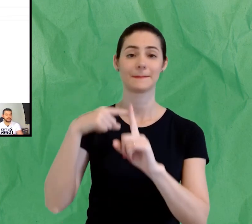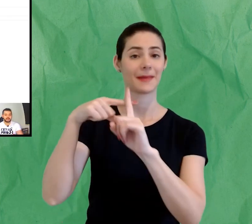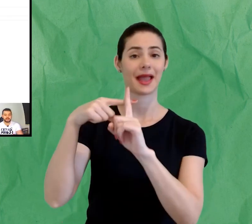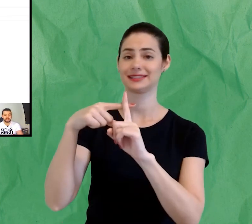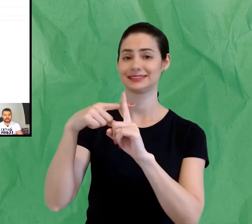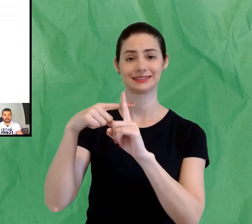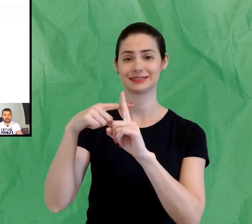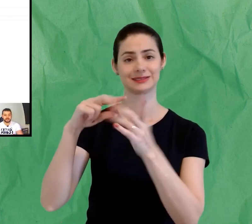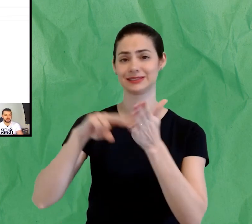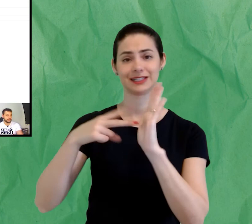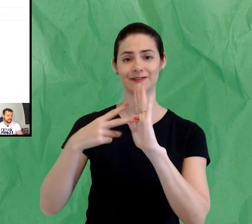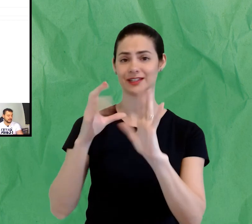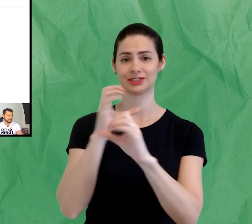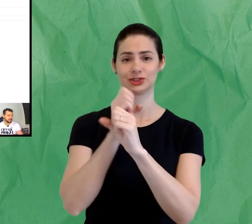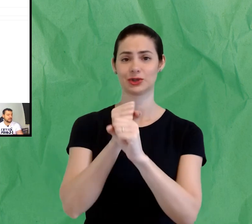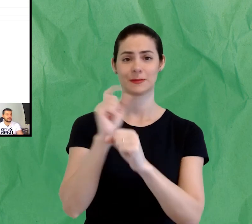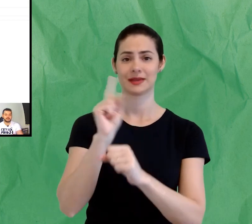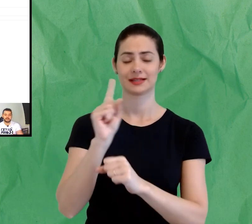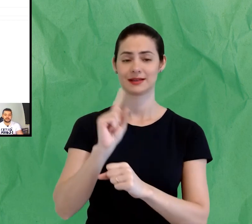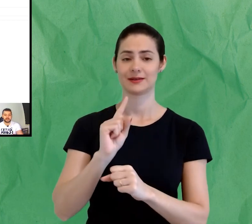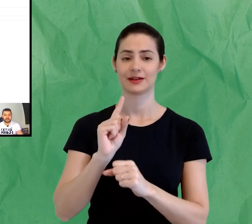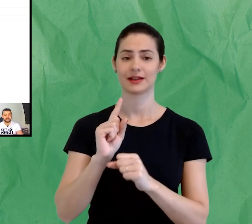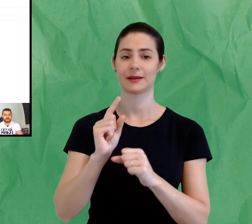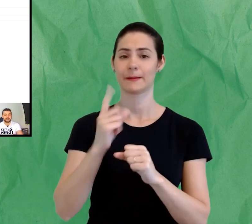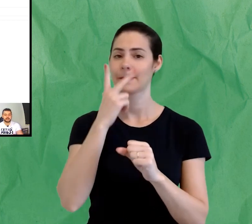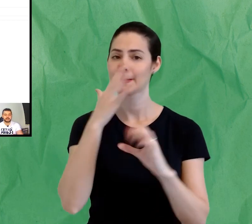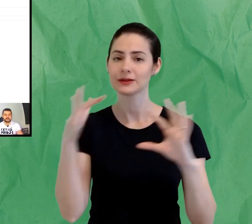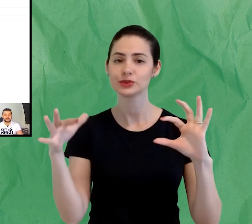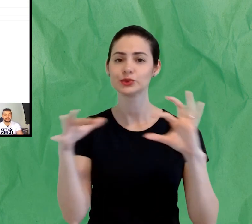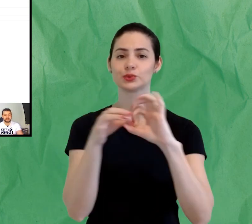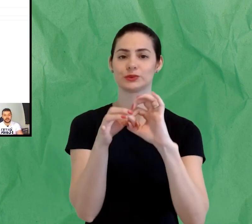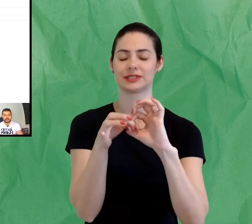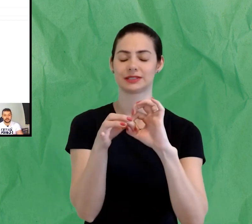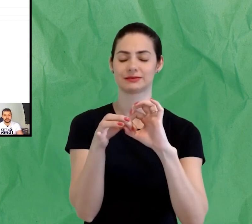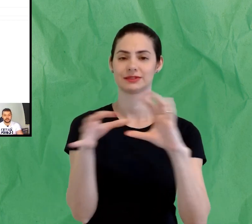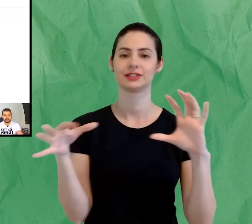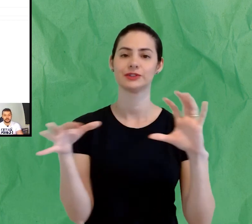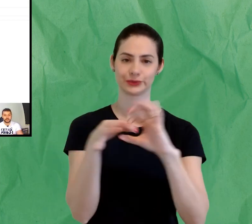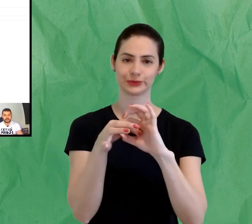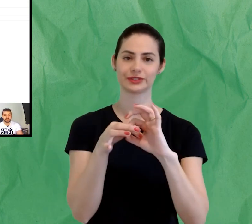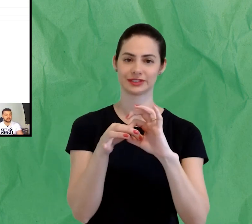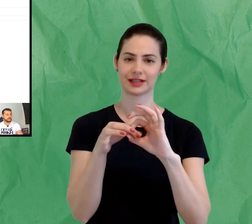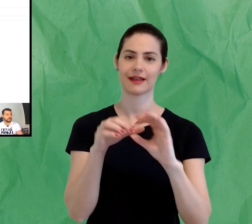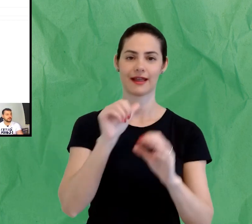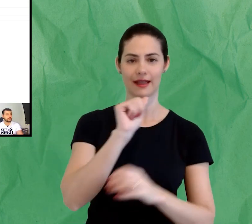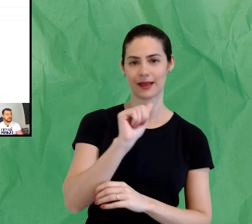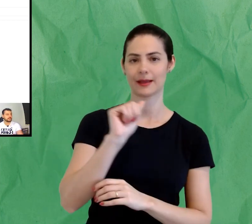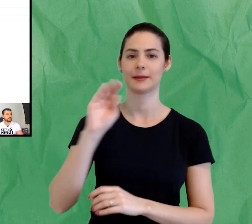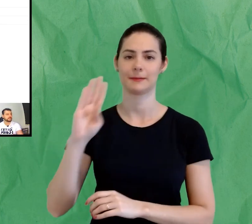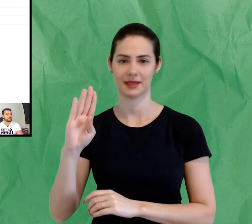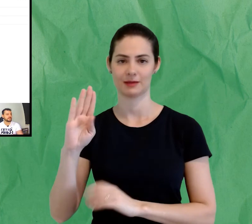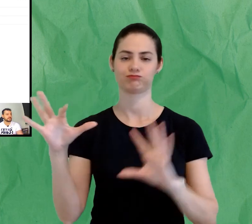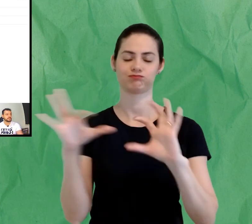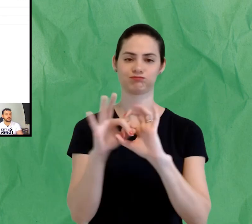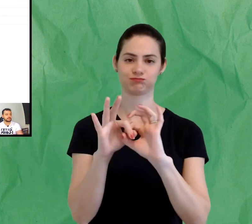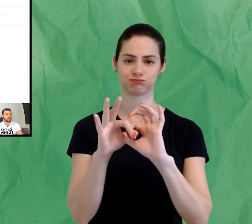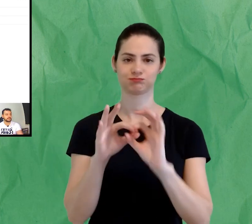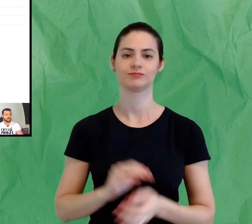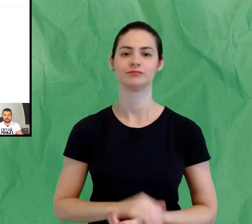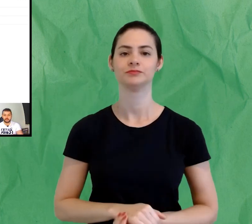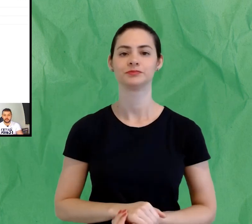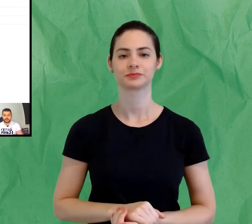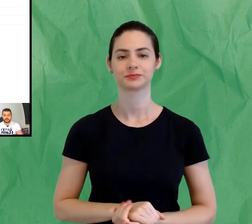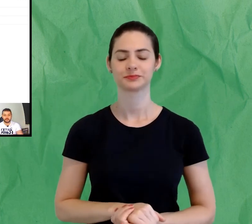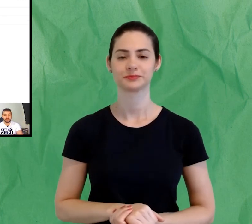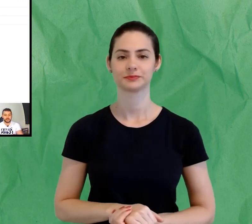não está somando as duas variáveis, mas ele está concatenando A com B. Então, eu concateno uma string com um